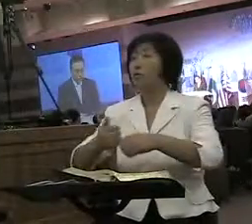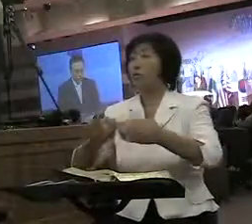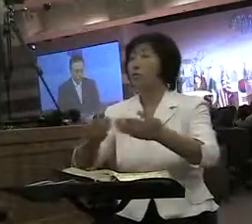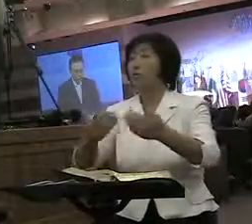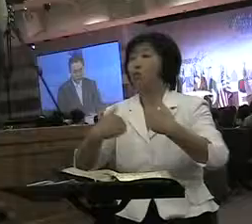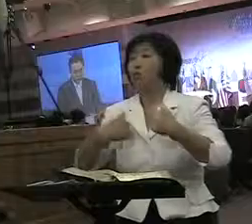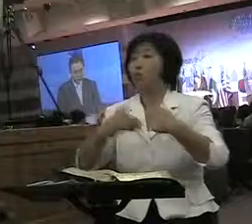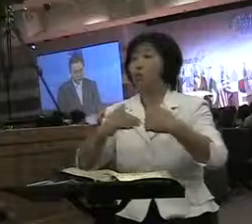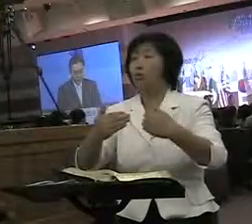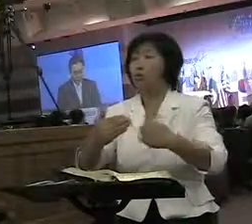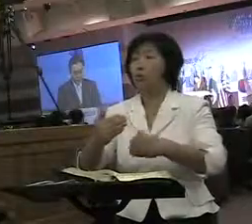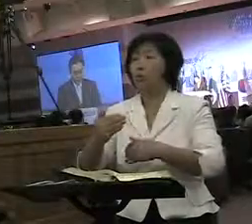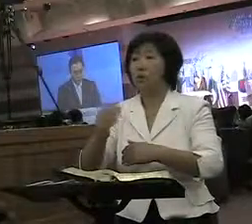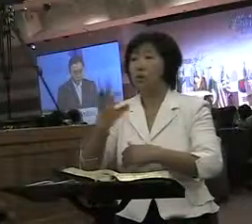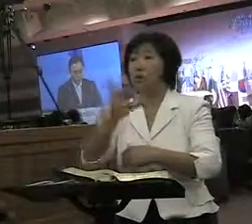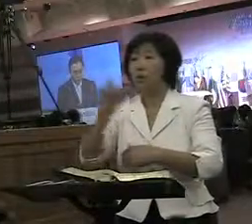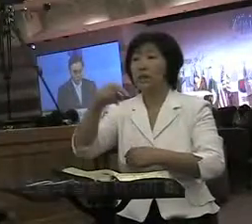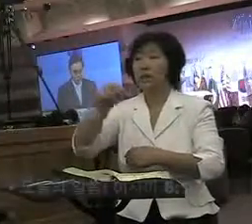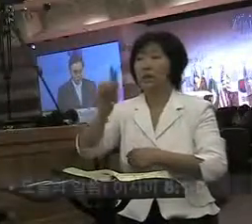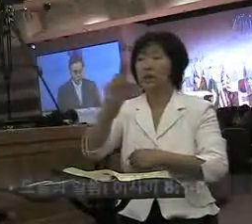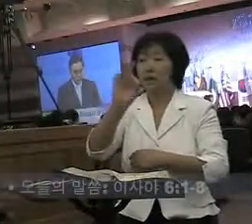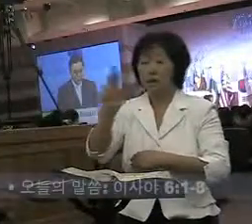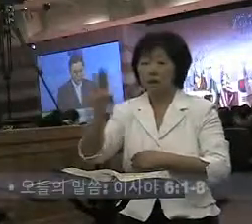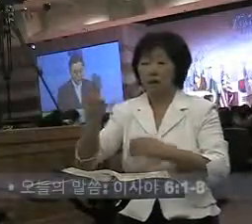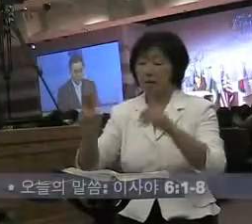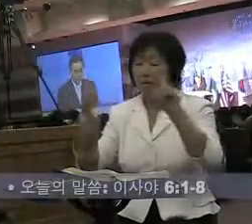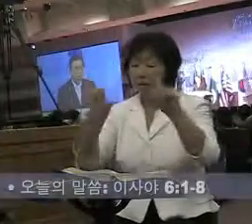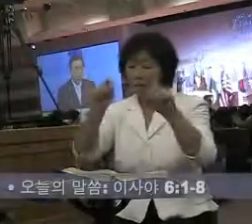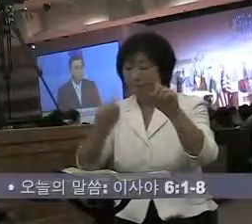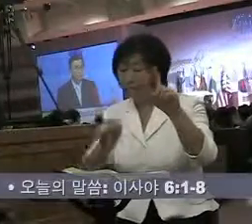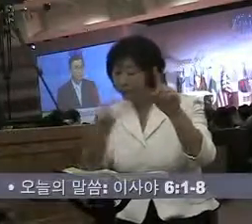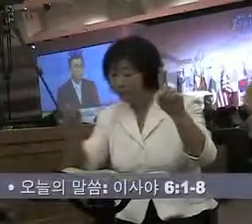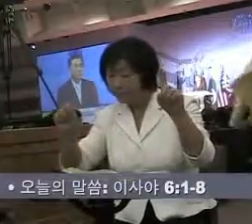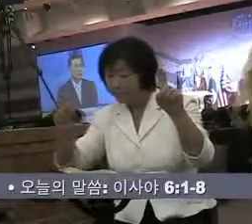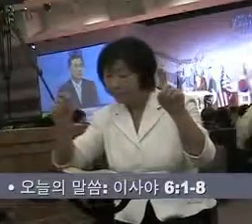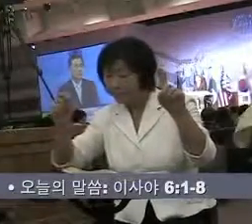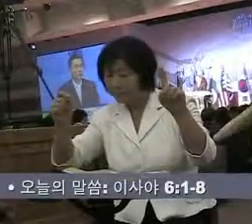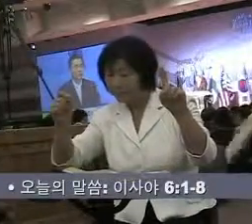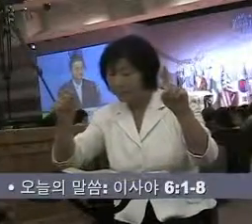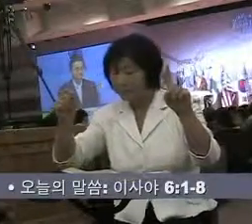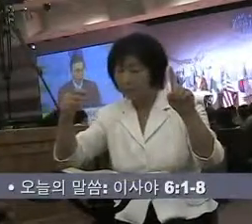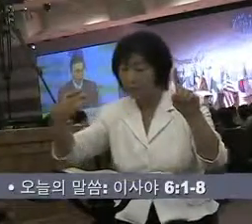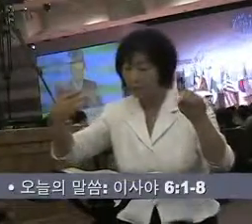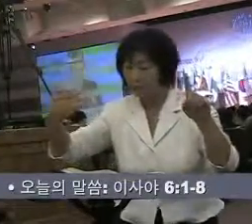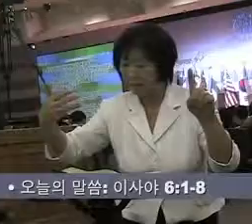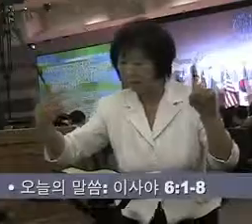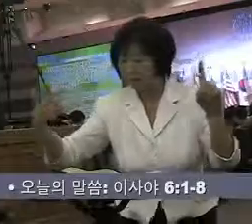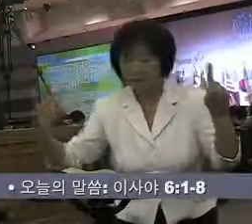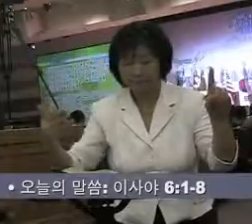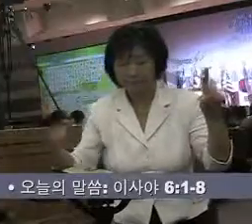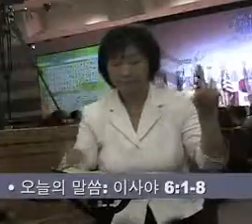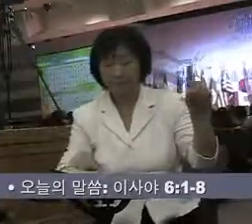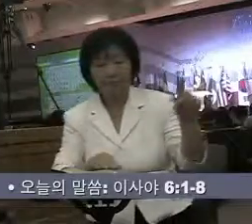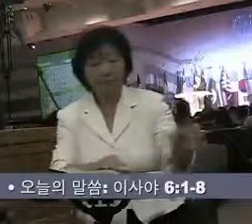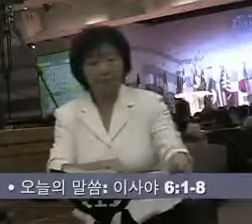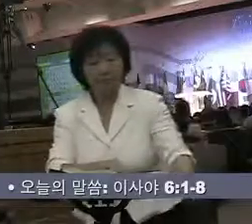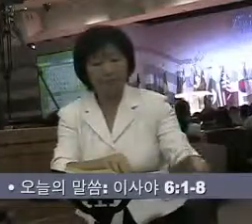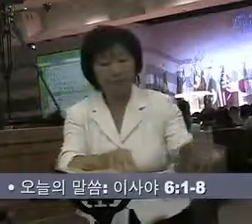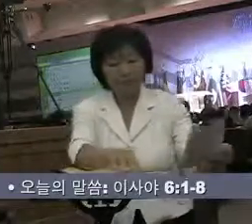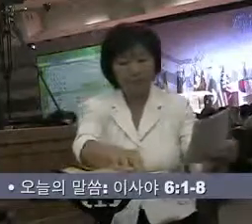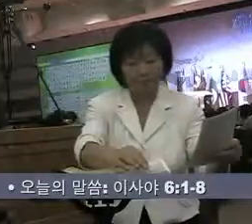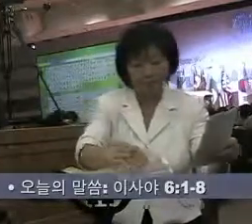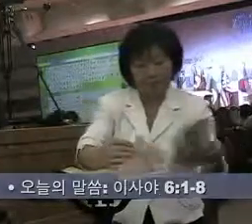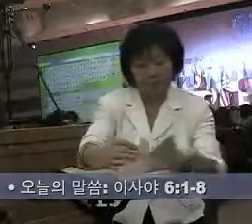주시는 말씀은 이사야서 6장 1절에서 8절까지의 말씀입니다. 제가 가진 성경으로